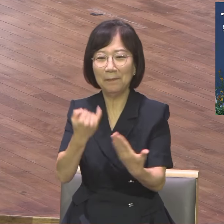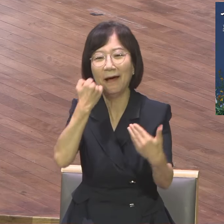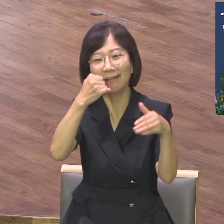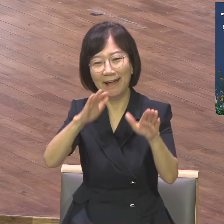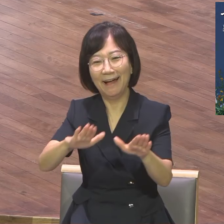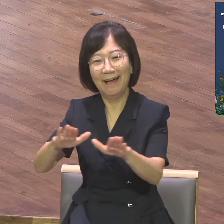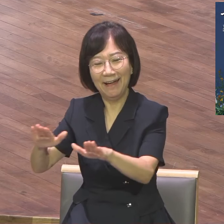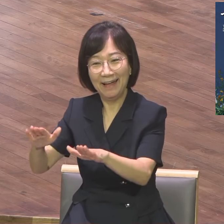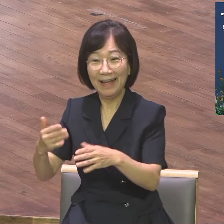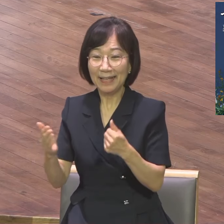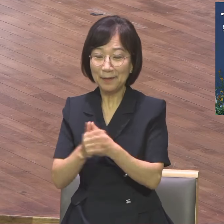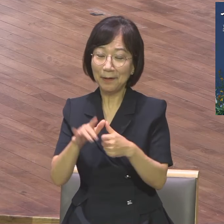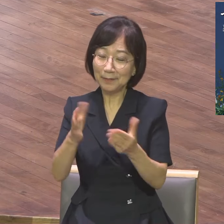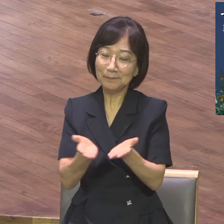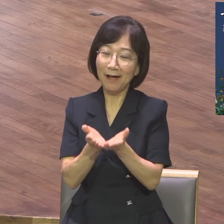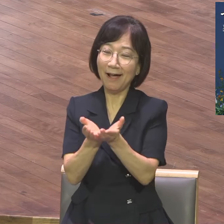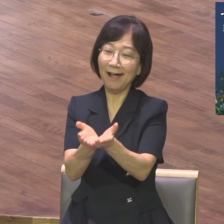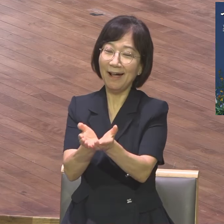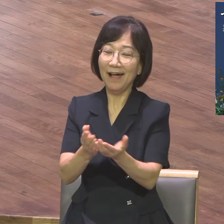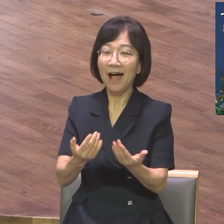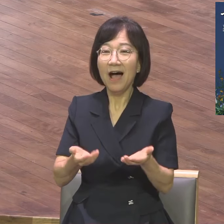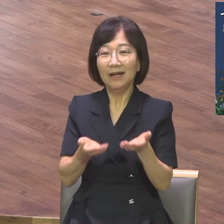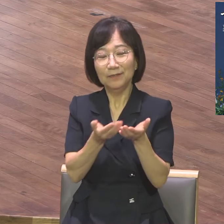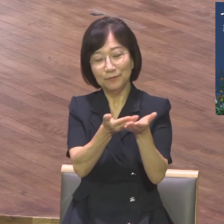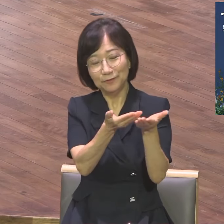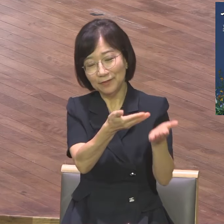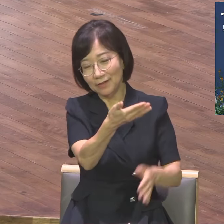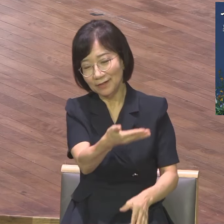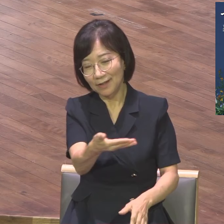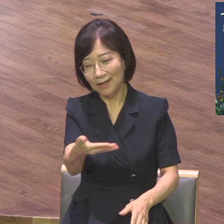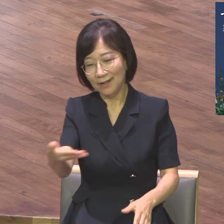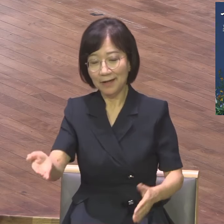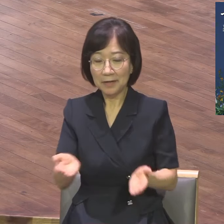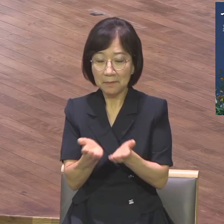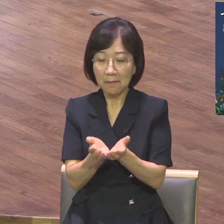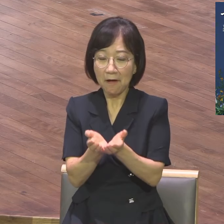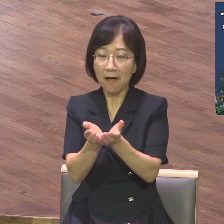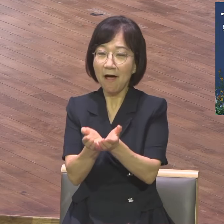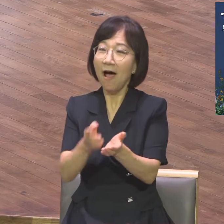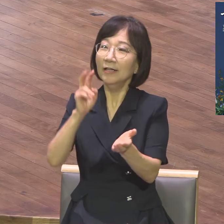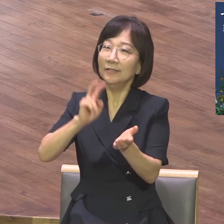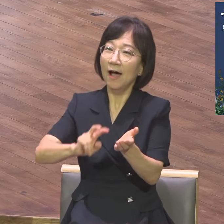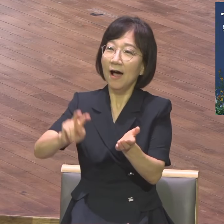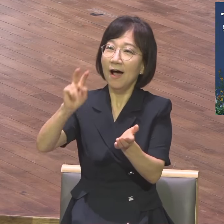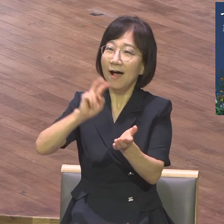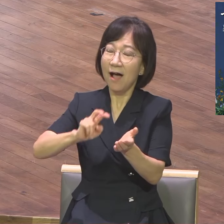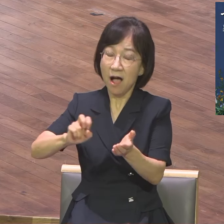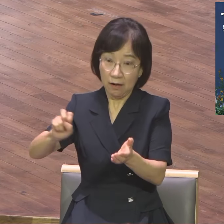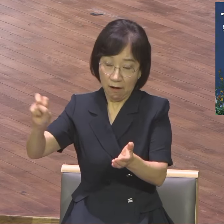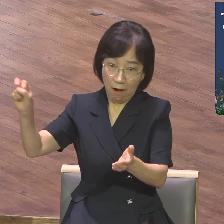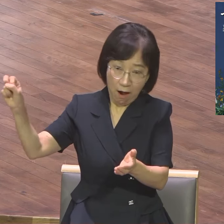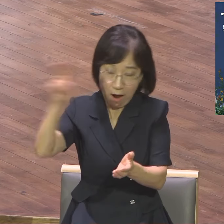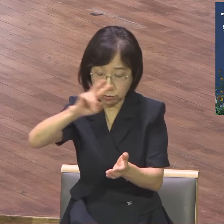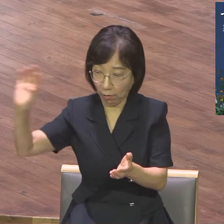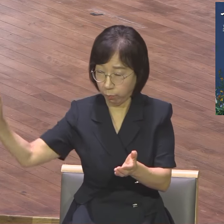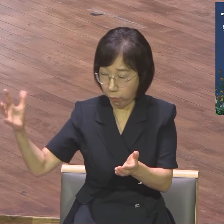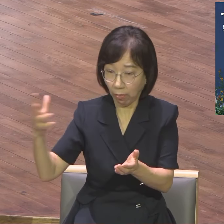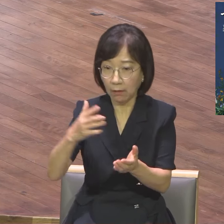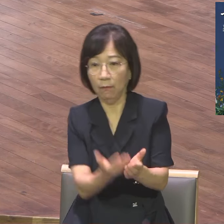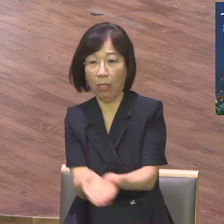잔잔하길래 찬송 부르는데 갑자기 팍 치는데 아 갈릴리 바다와 같은